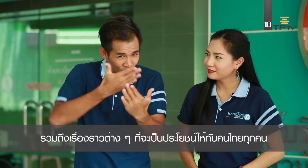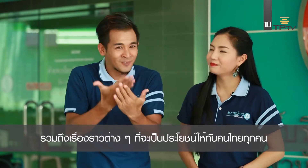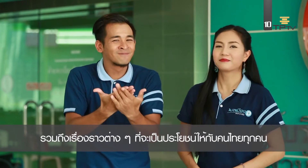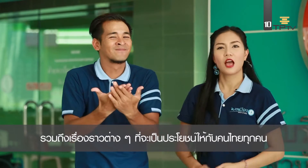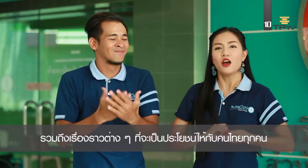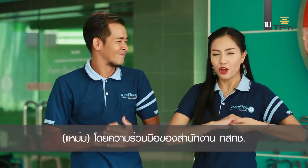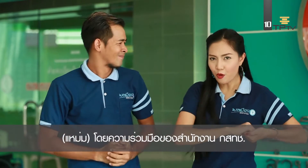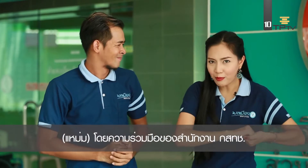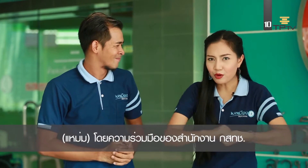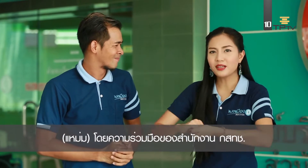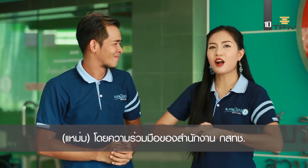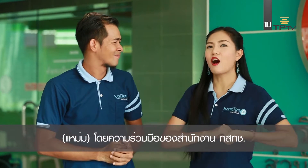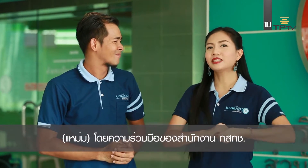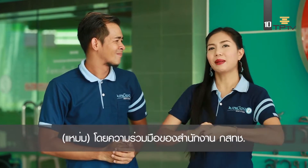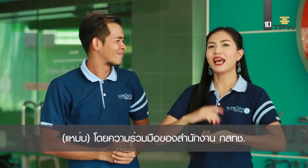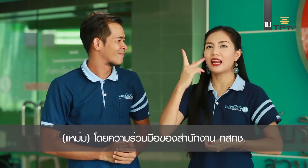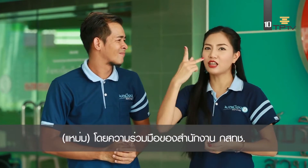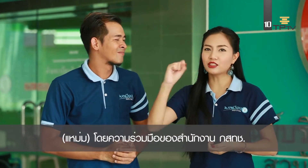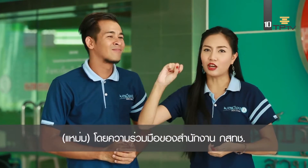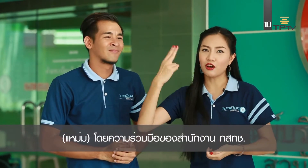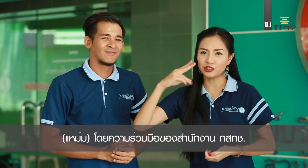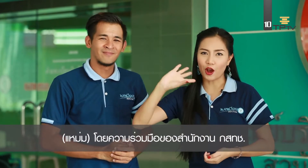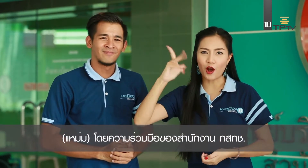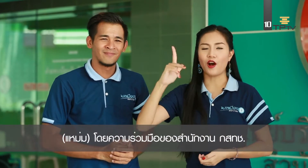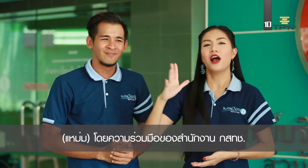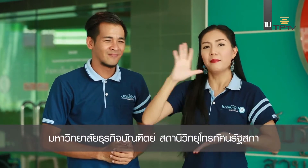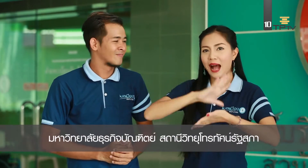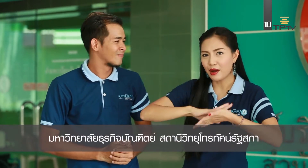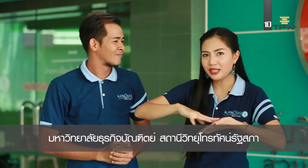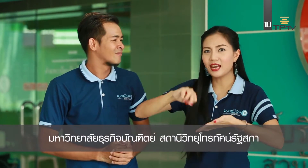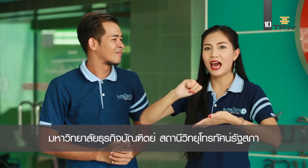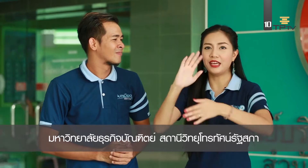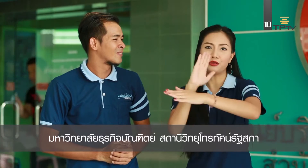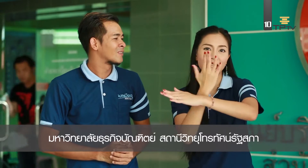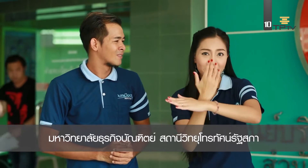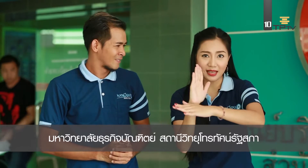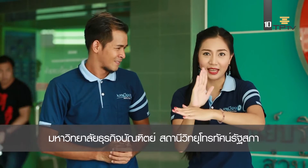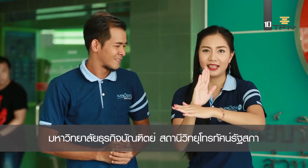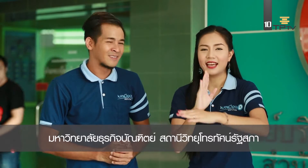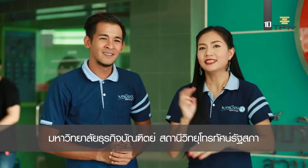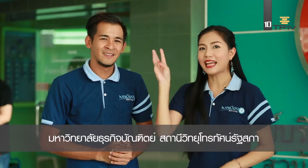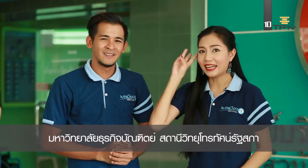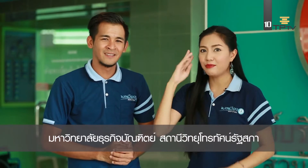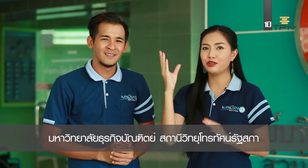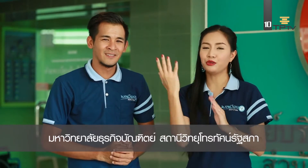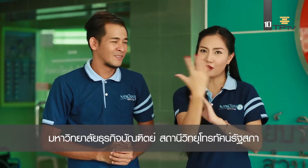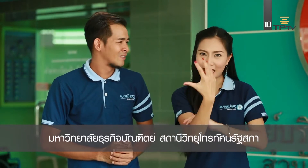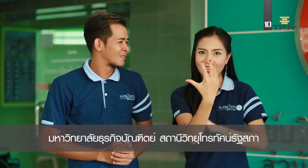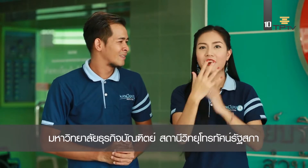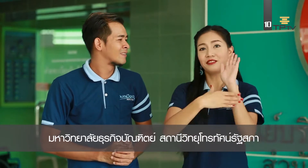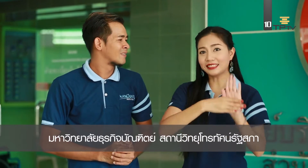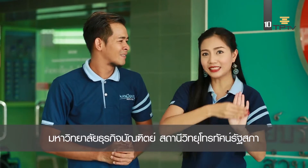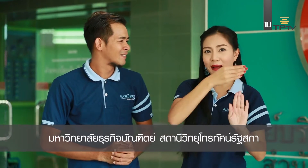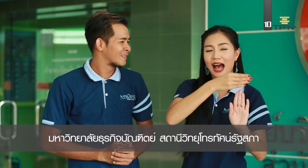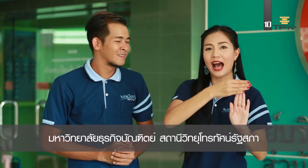คนไทยทุกคน โดยความร่วมมือของสำนักงานกสทช.มหาวิทยาลัยธุรกิจบัณฑิตสถานีวิทยุโทรทั